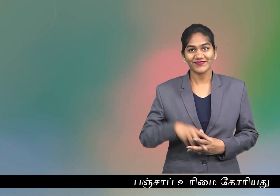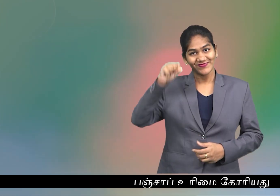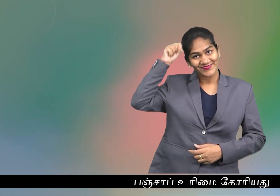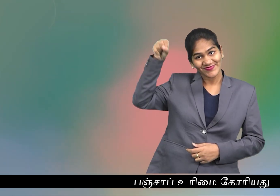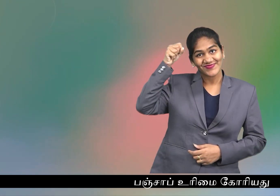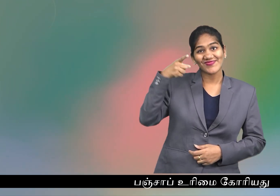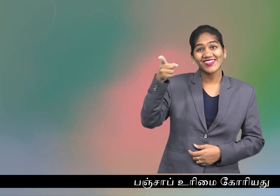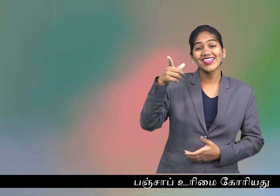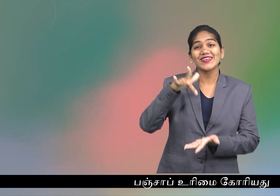பஞ்சாப் உரிமை கோரியது.